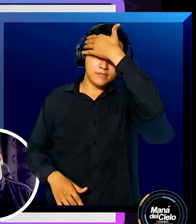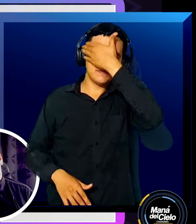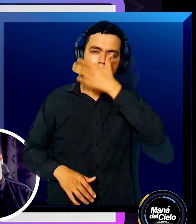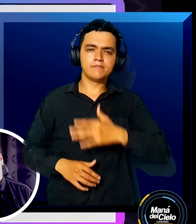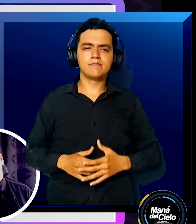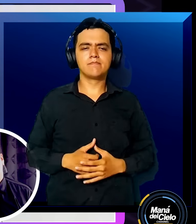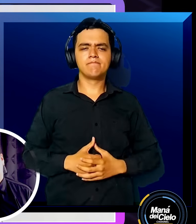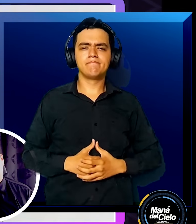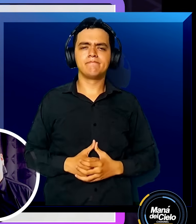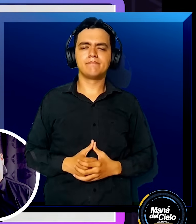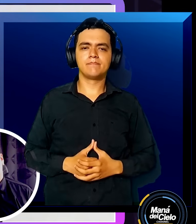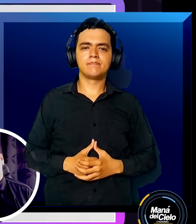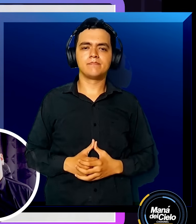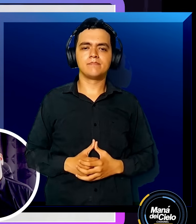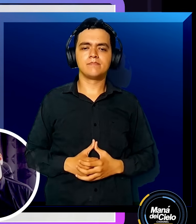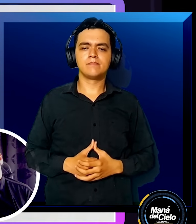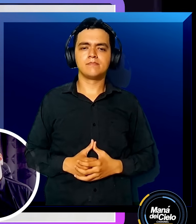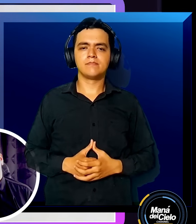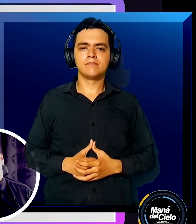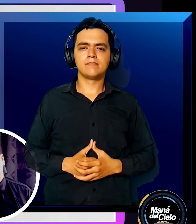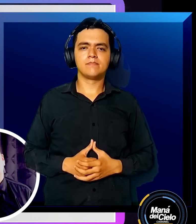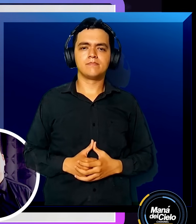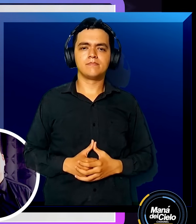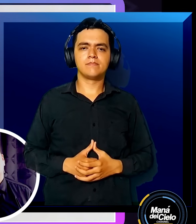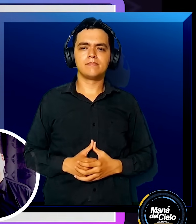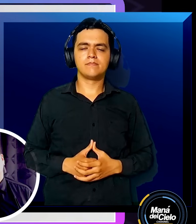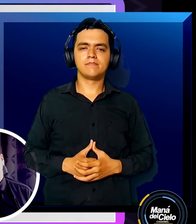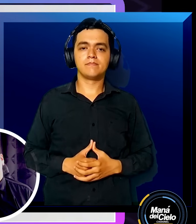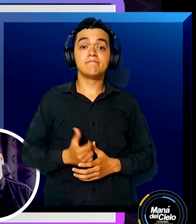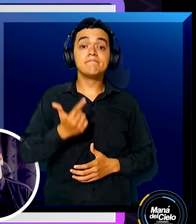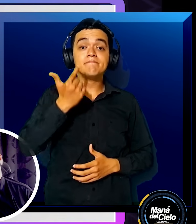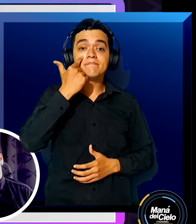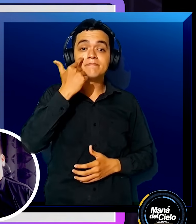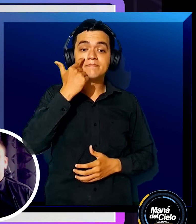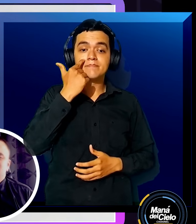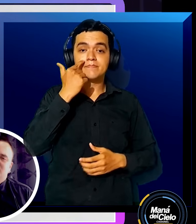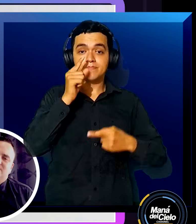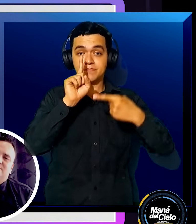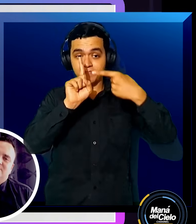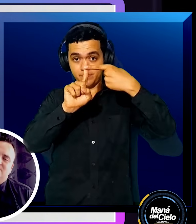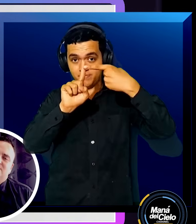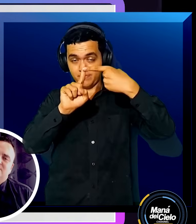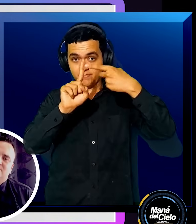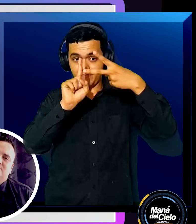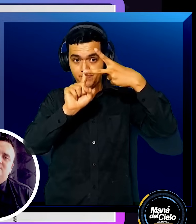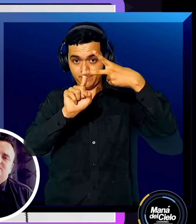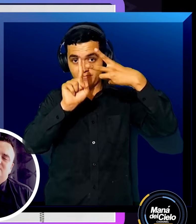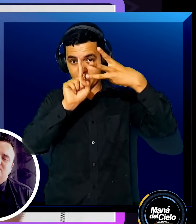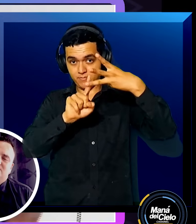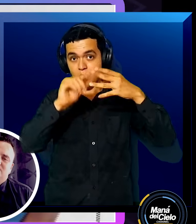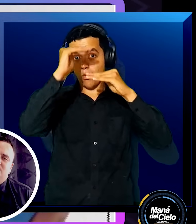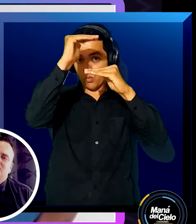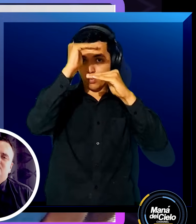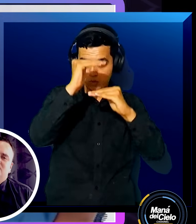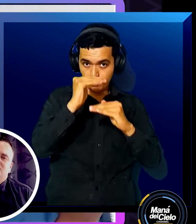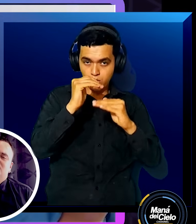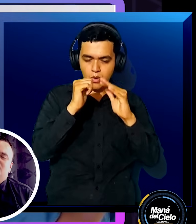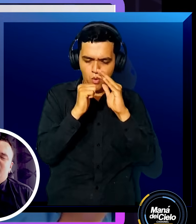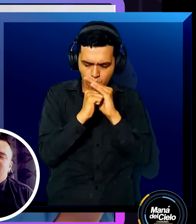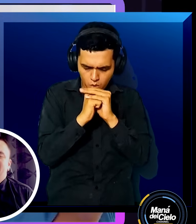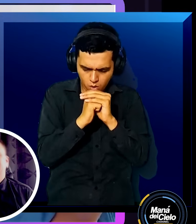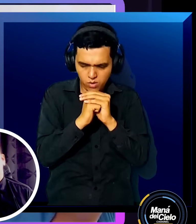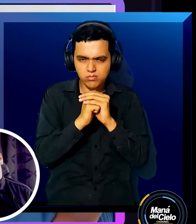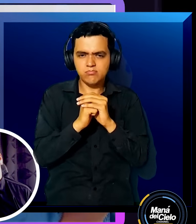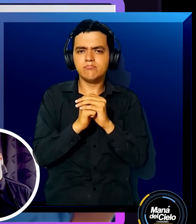las almas. De manera pues, hermano, que el corazón de Dios son las almas. Y Él necesita que nuestro corazón vibre con la misma pasión que Él tenía.